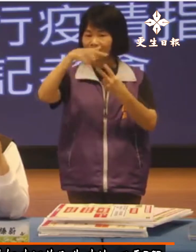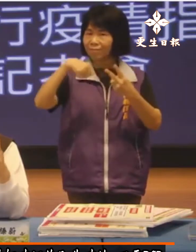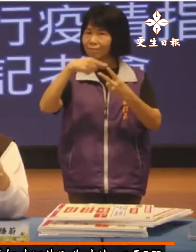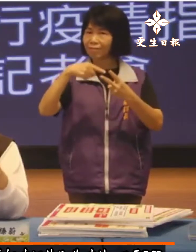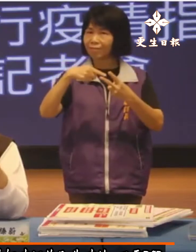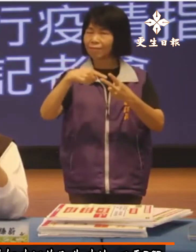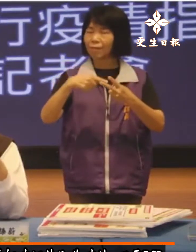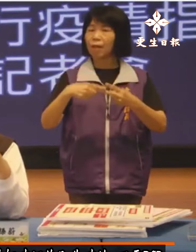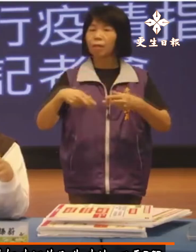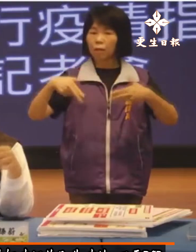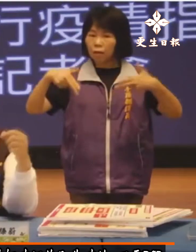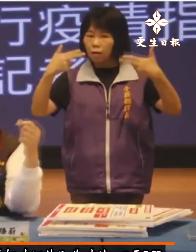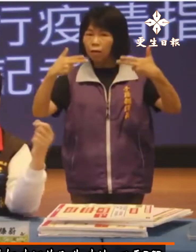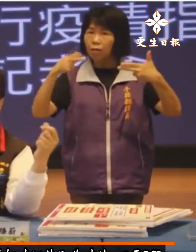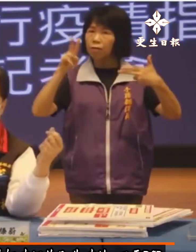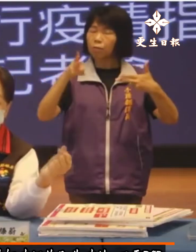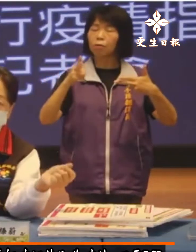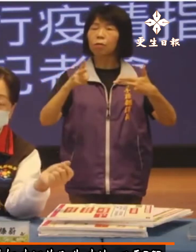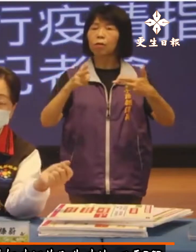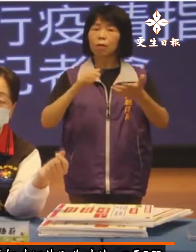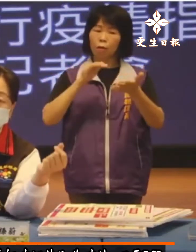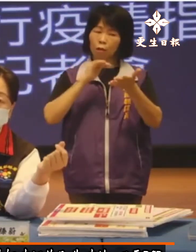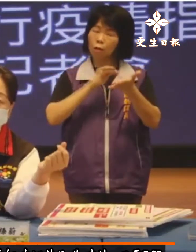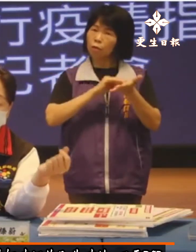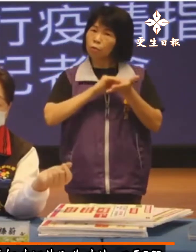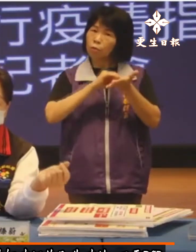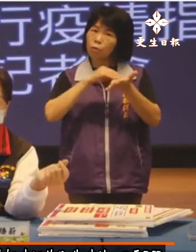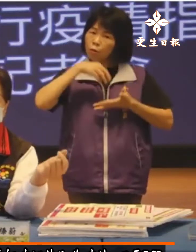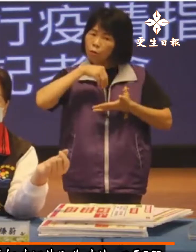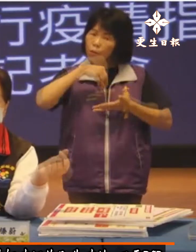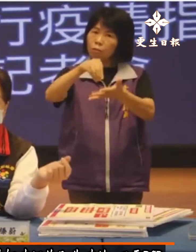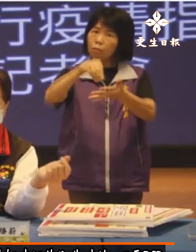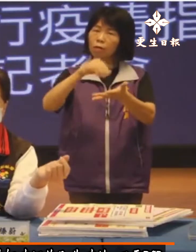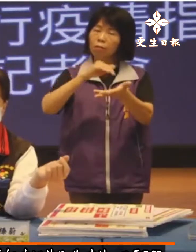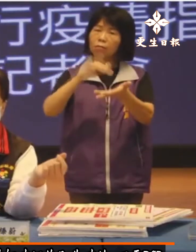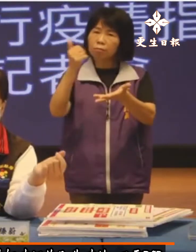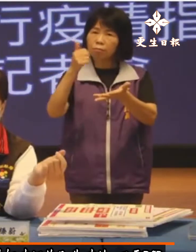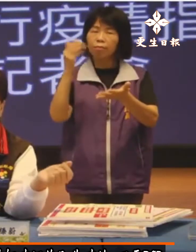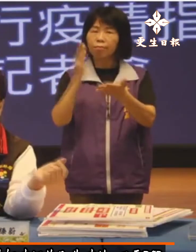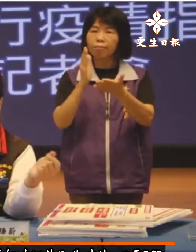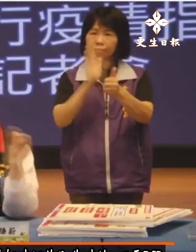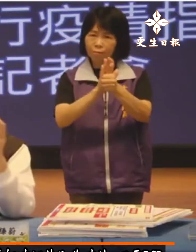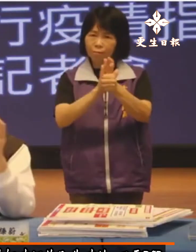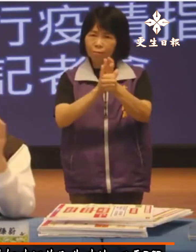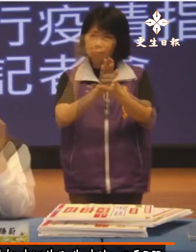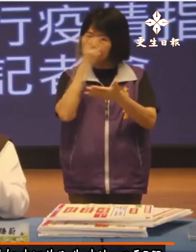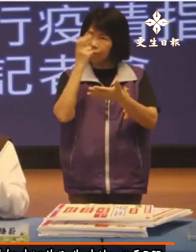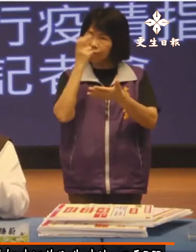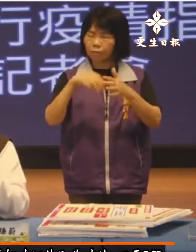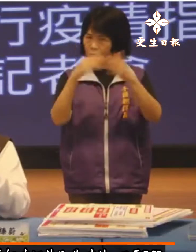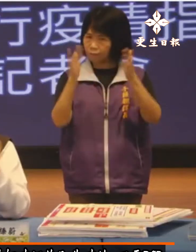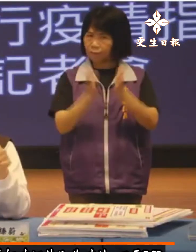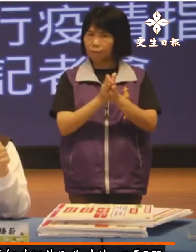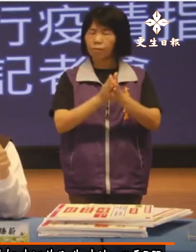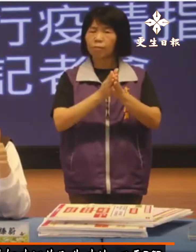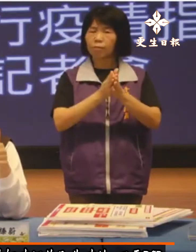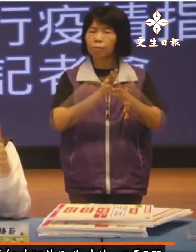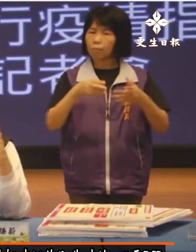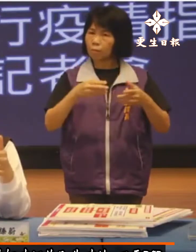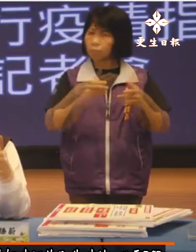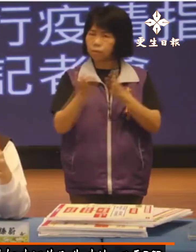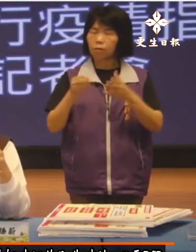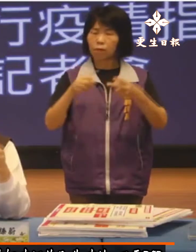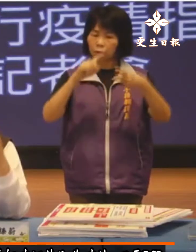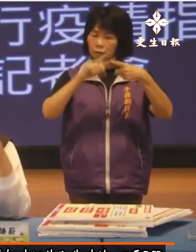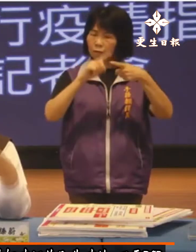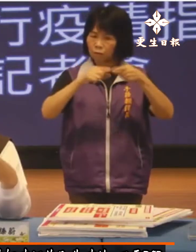到医院去给诊所或医师来看诊，都要准备一个是检测片，第二个是我们的